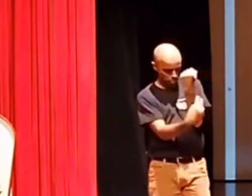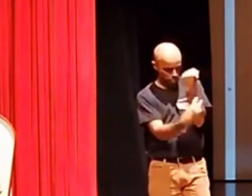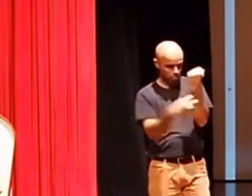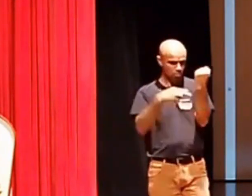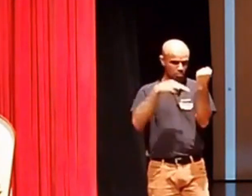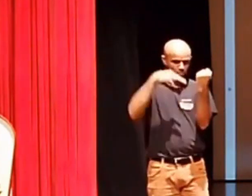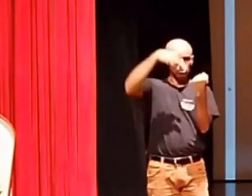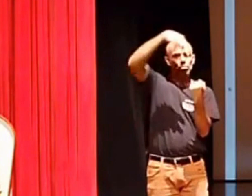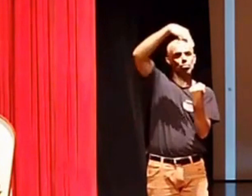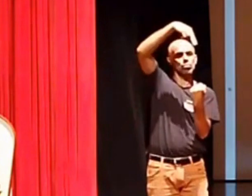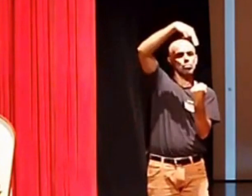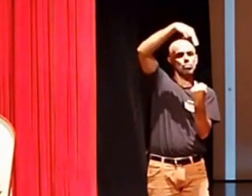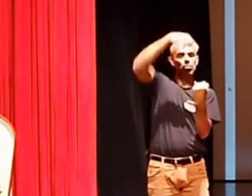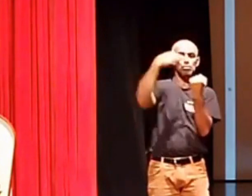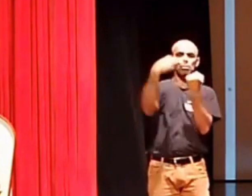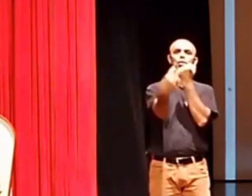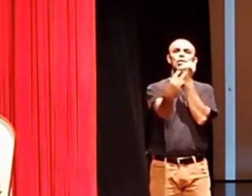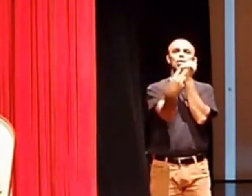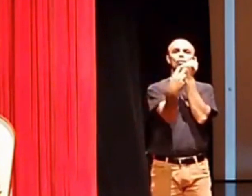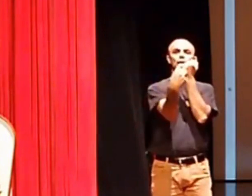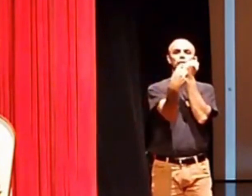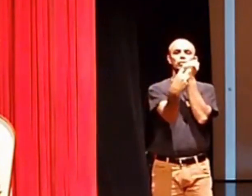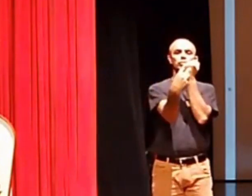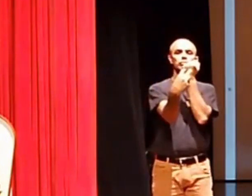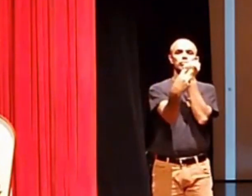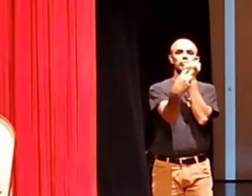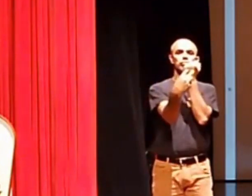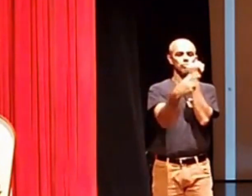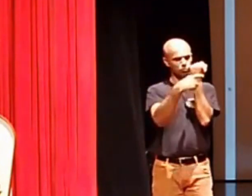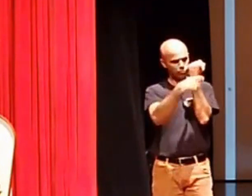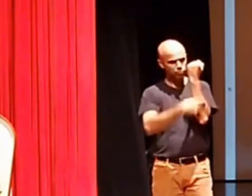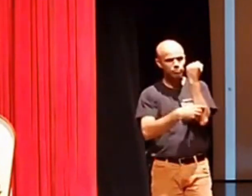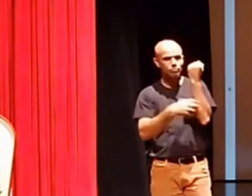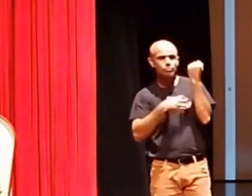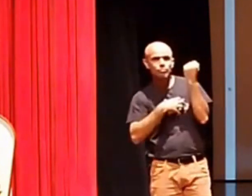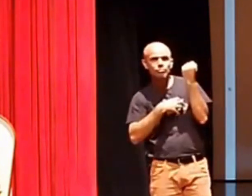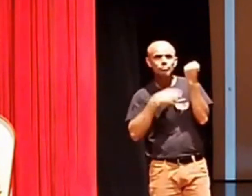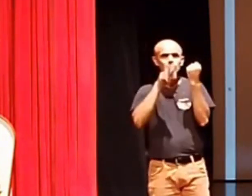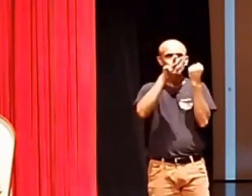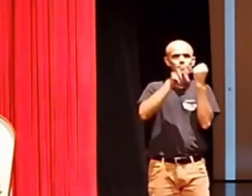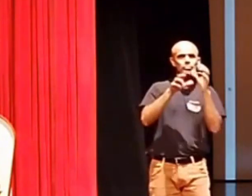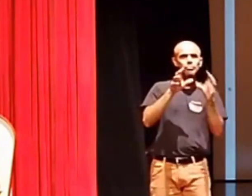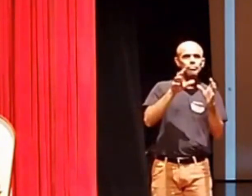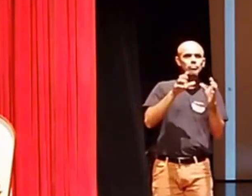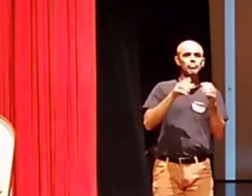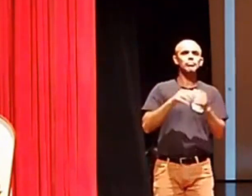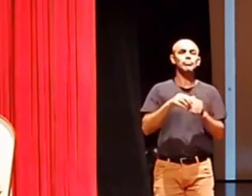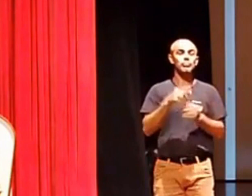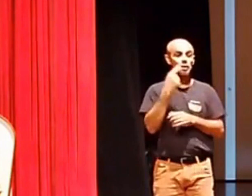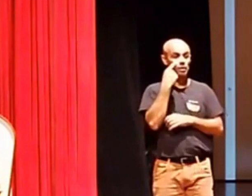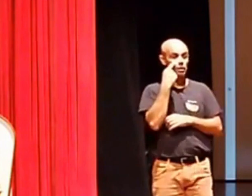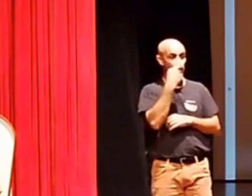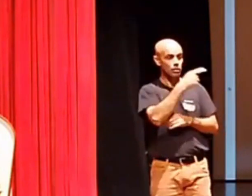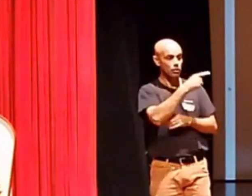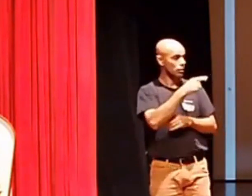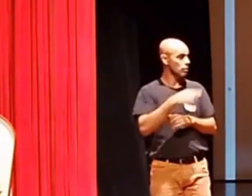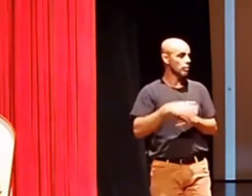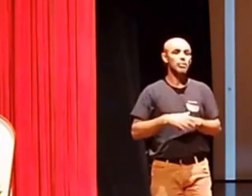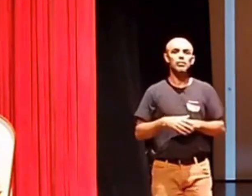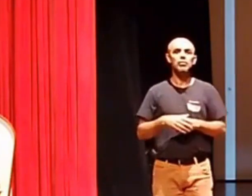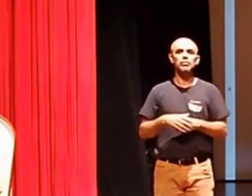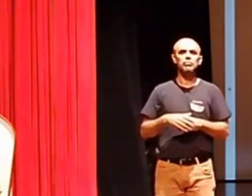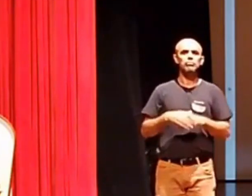uma pessoa com escoliose de frente, vocês vão ver uma alteração. Então, aqui eu vou colocar de uma